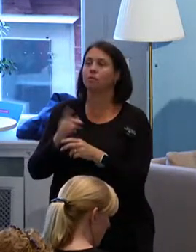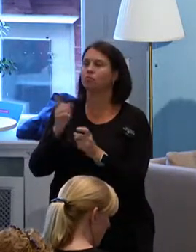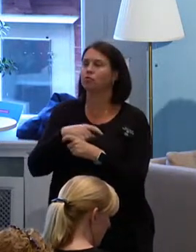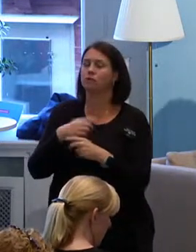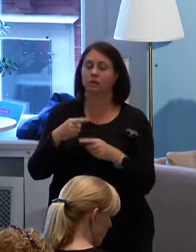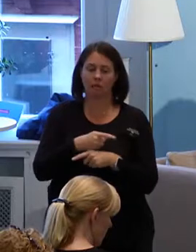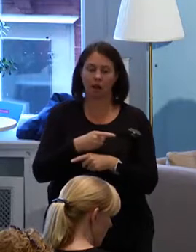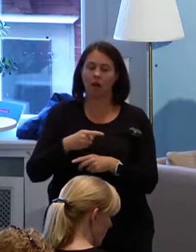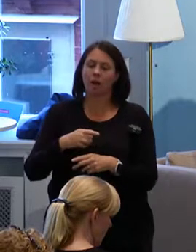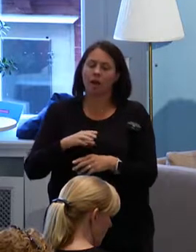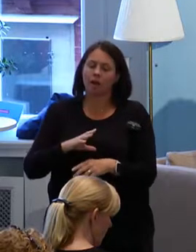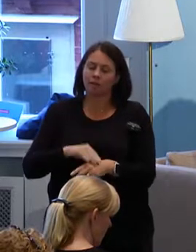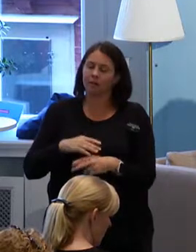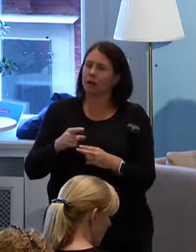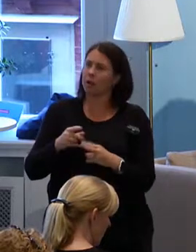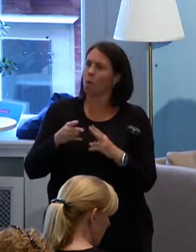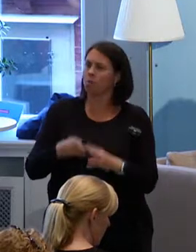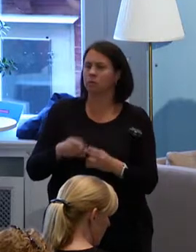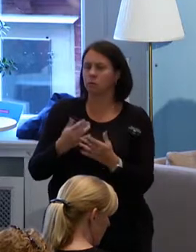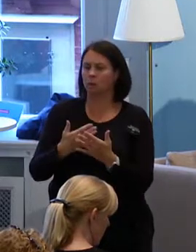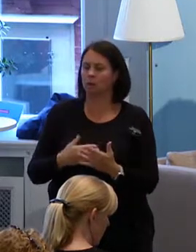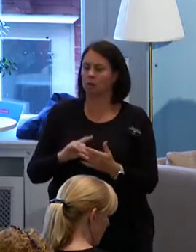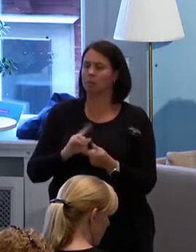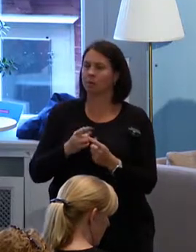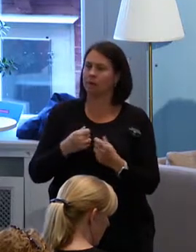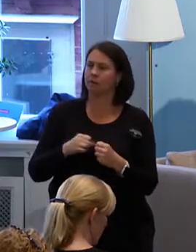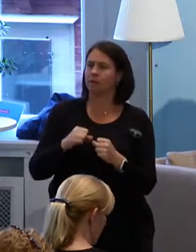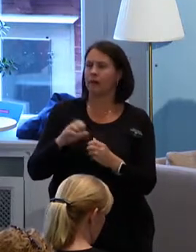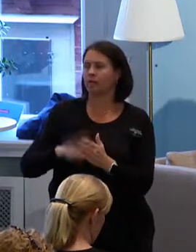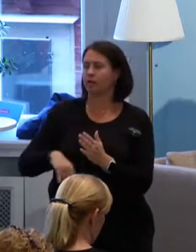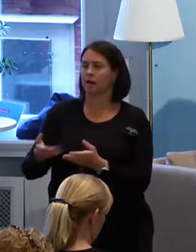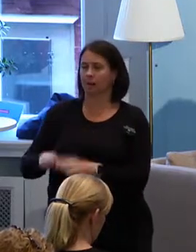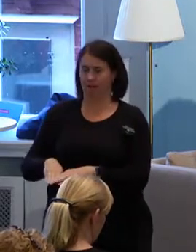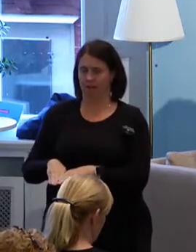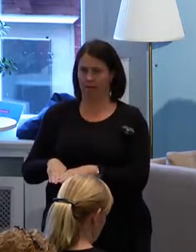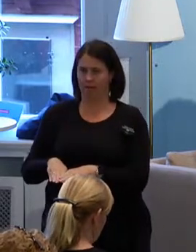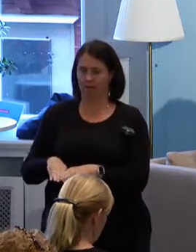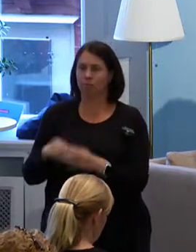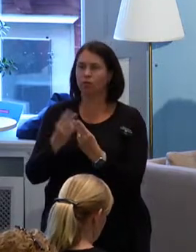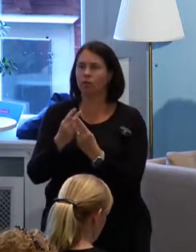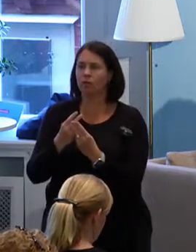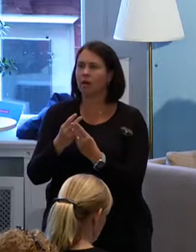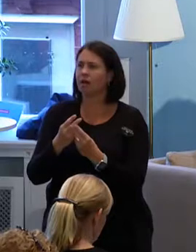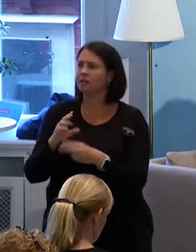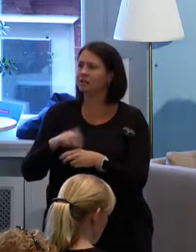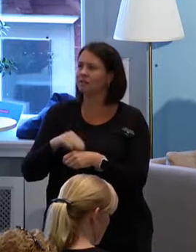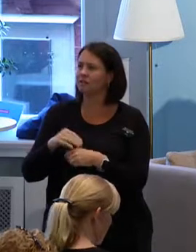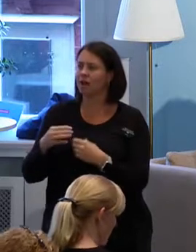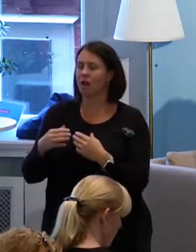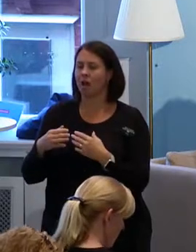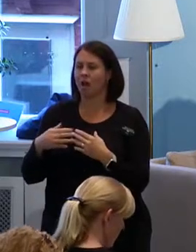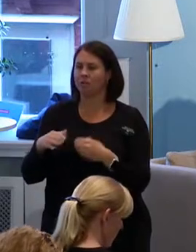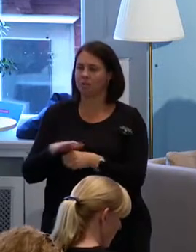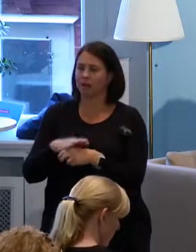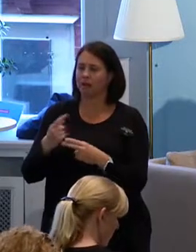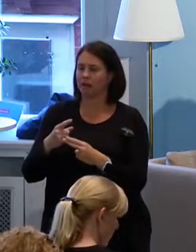det dyrare för honom att strukturera om den och göra den ännu mer effektiv än att bara fimpa den. Och så svenska arbetsrätt är ju skräddarsydd